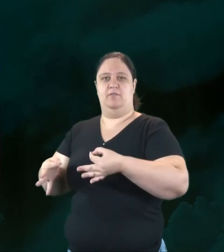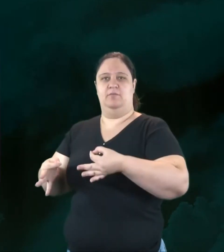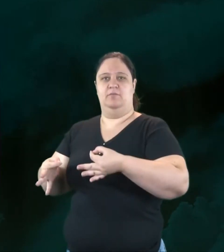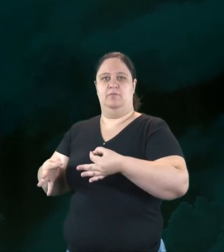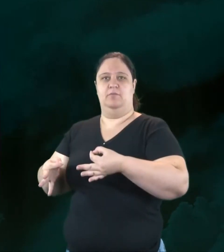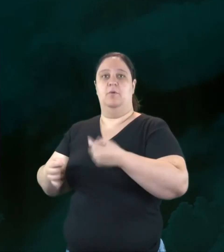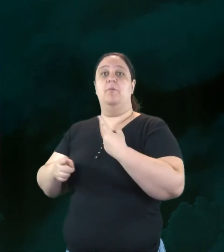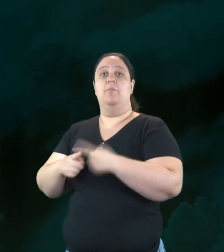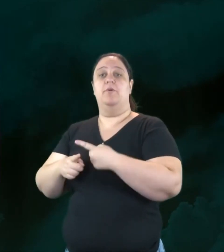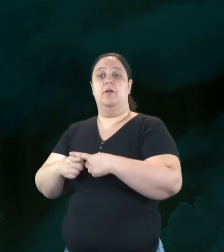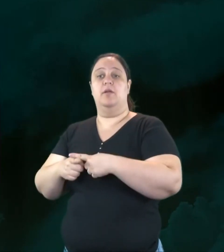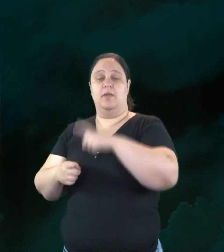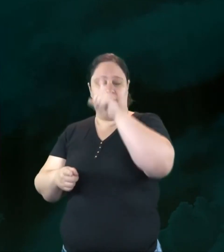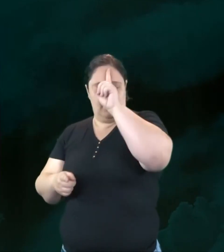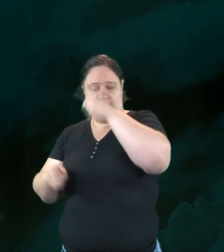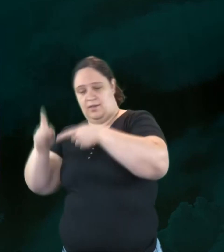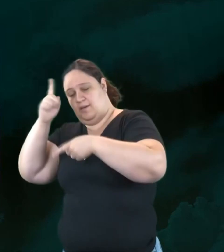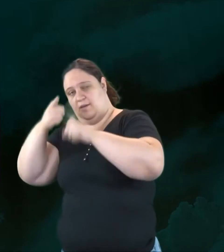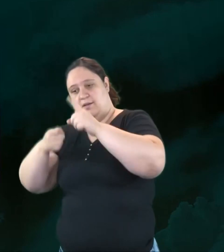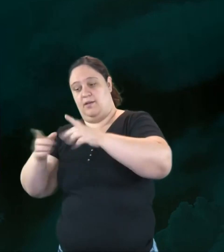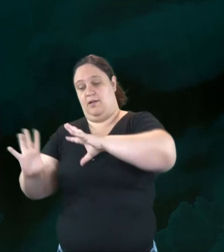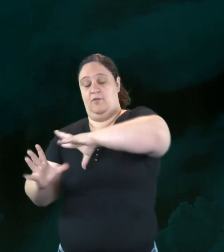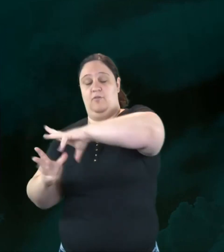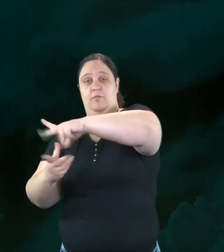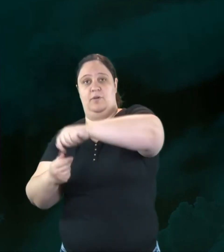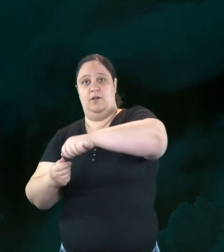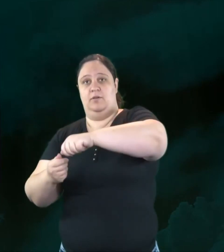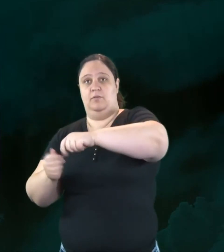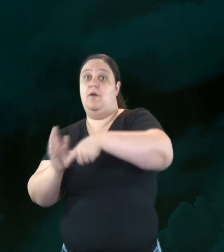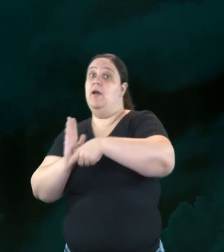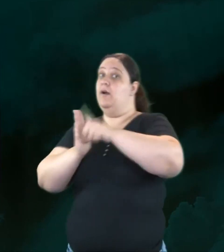isso antes de Deus criar o homem. Muito bem,